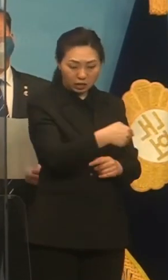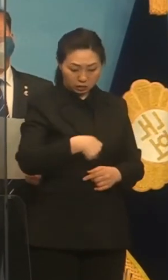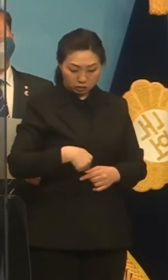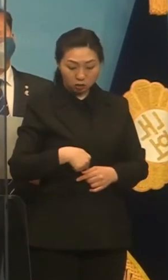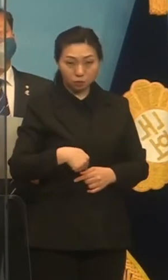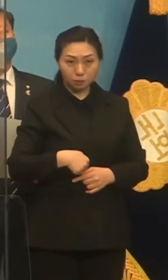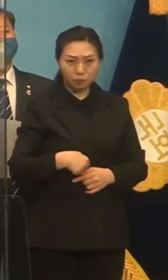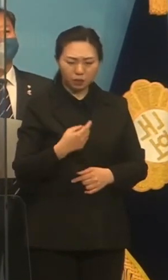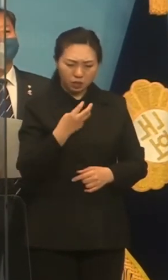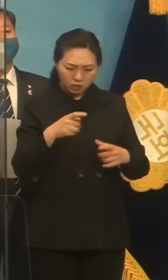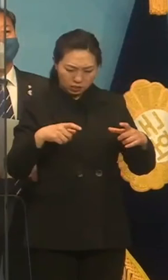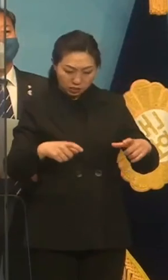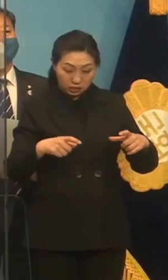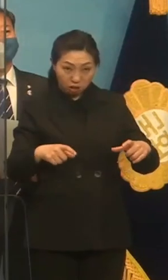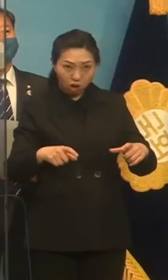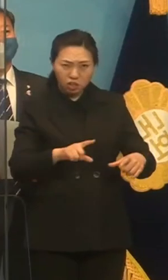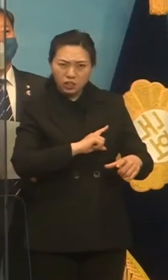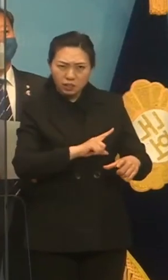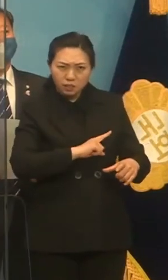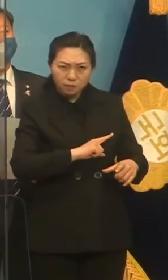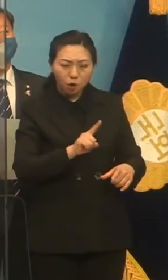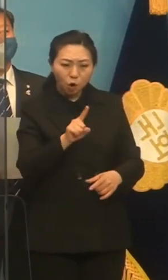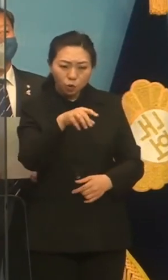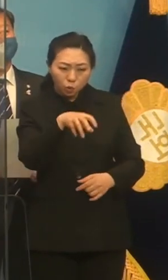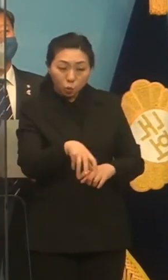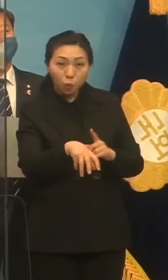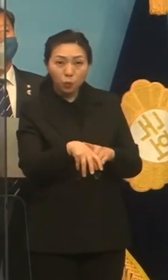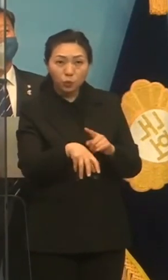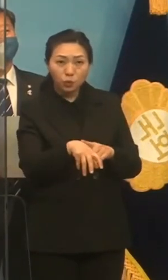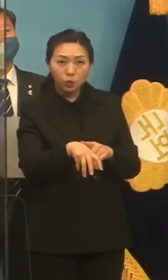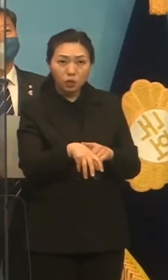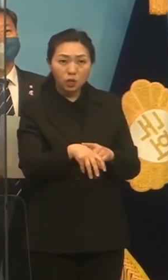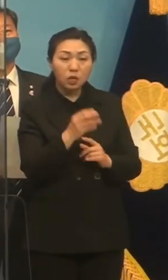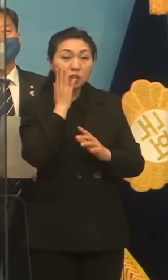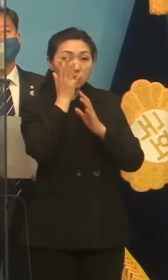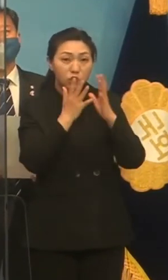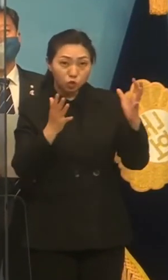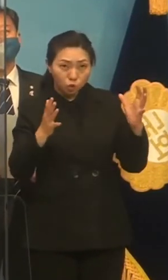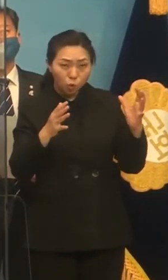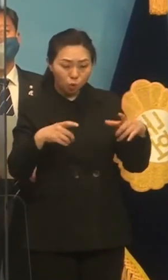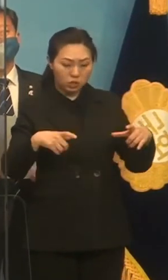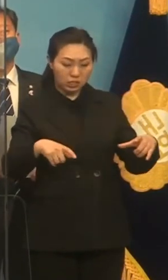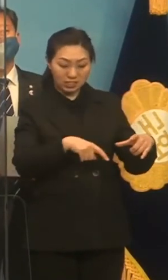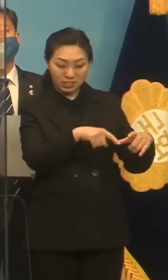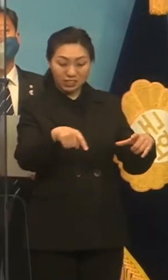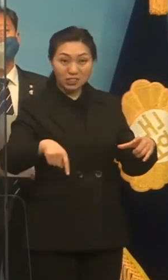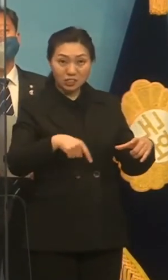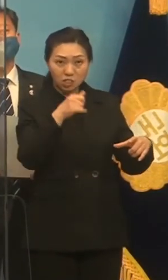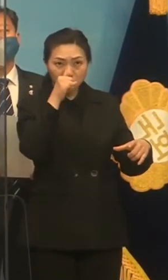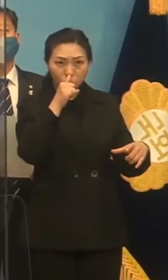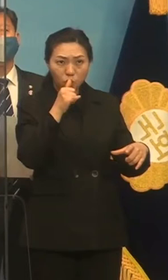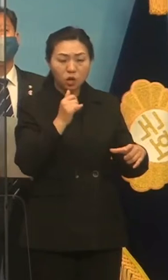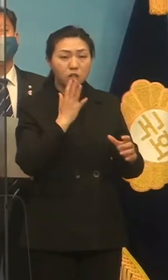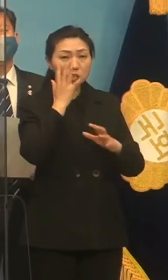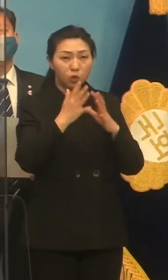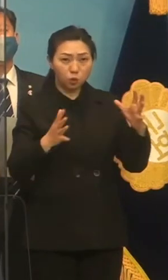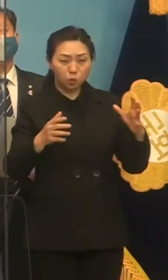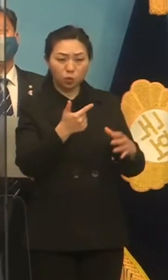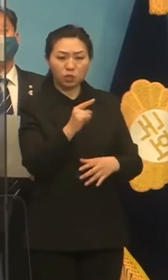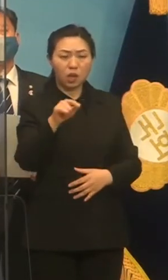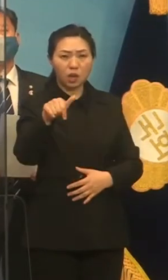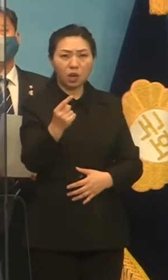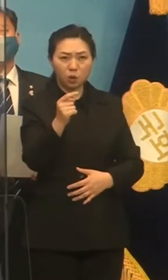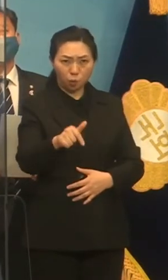기쁨 회로가 나가야 돼요 지금 병 4회보기 치료 이제 서초구 대목 쏙 들어 있죠 지금 명성을 내놓고 혼자로 될지